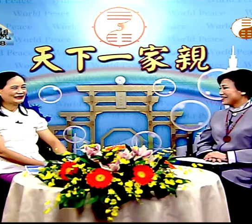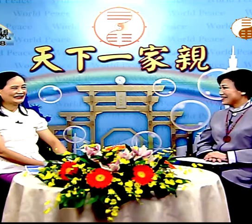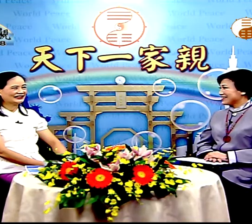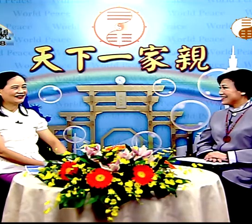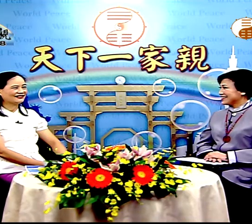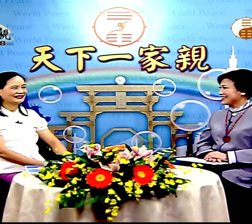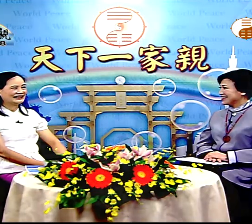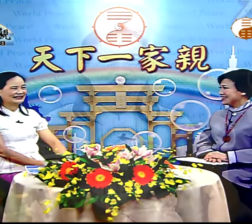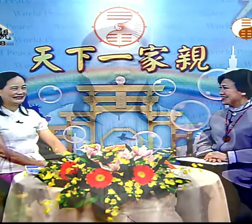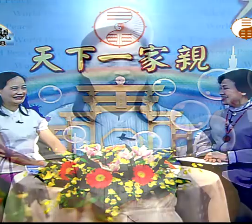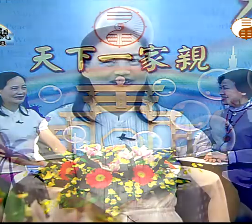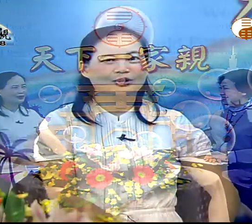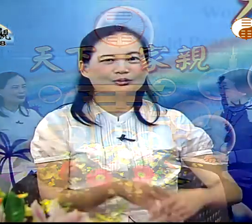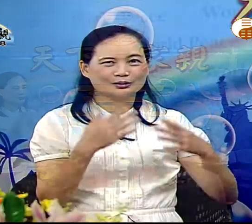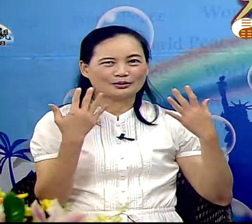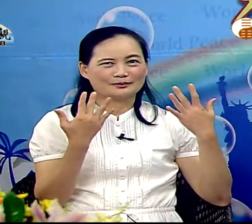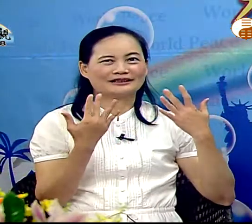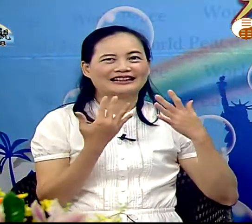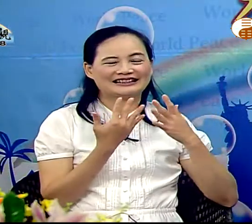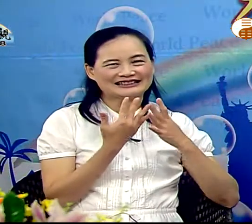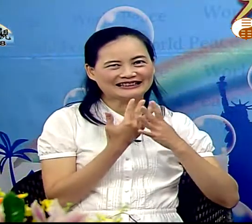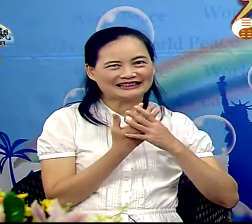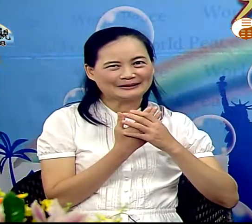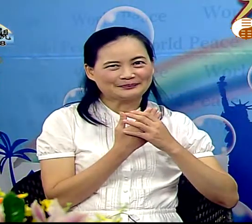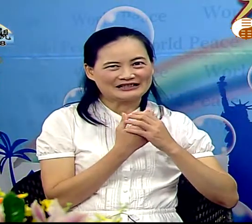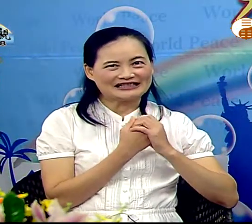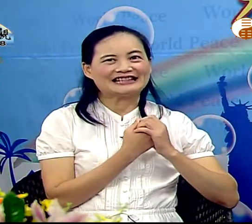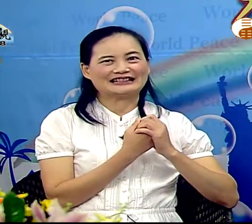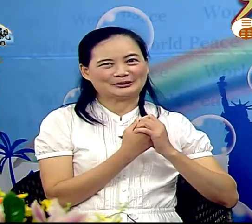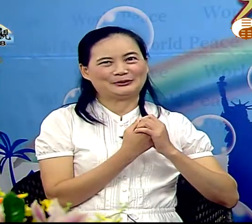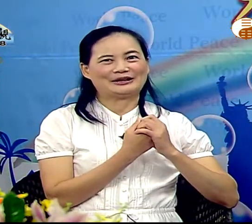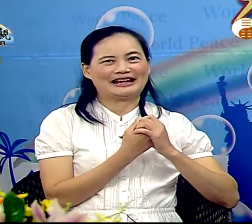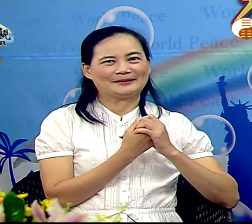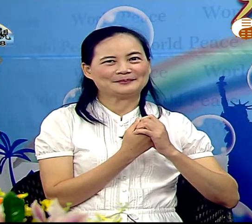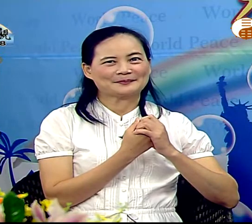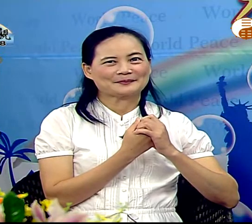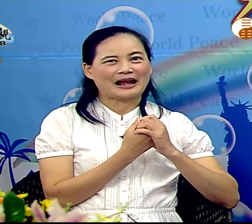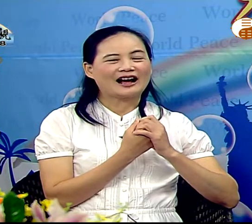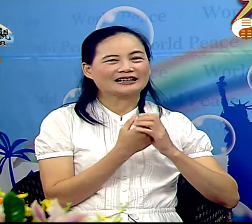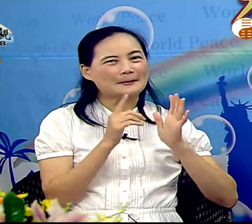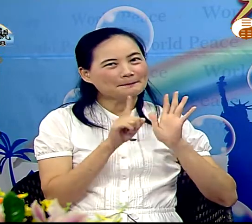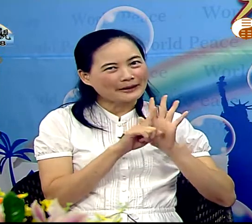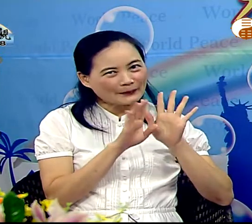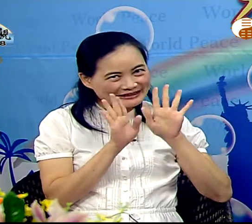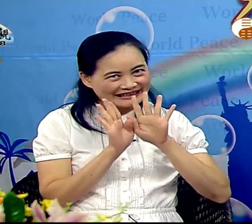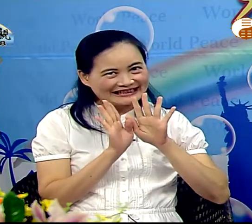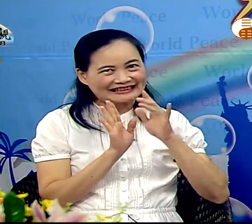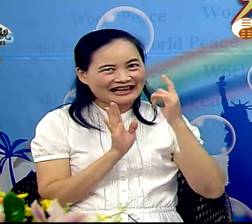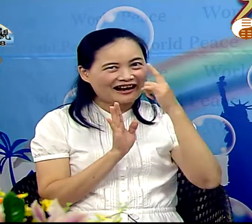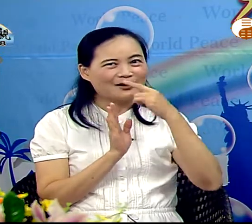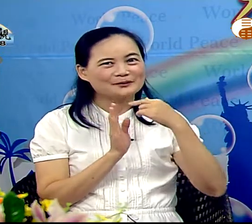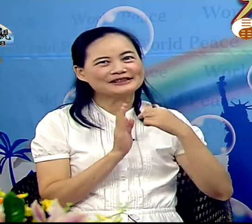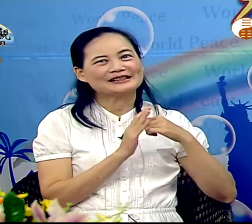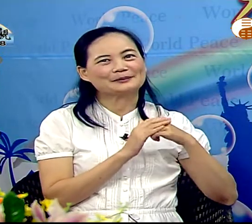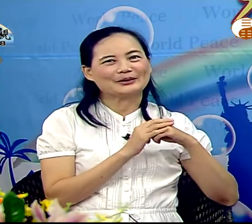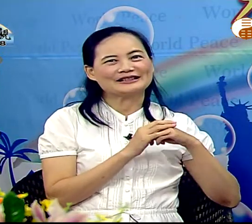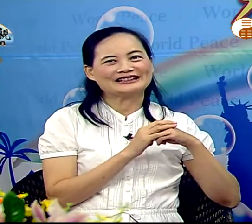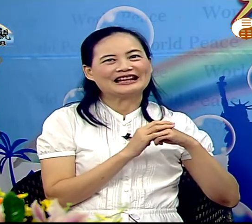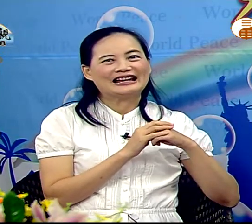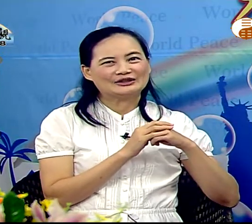能够透过我们的这个肢体的语言，跟表情，我们这个表情就